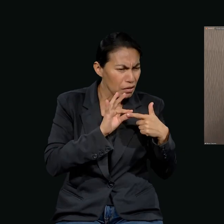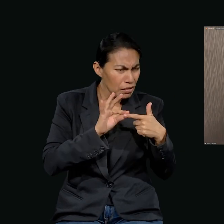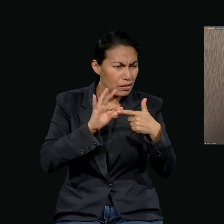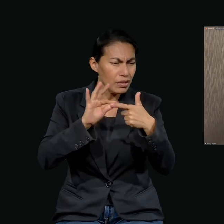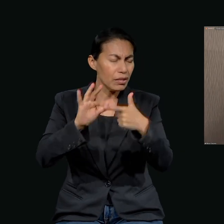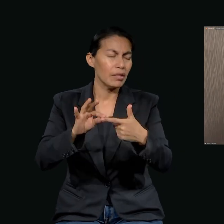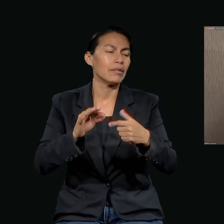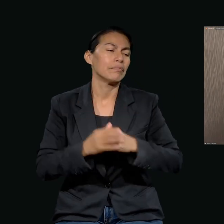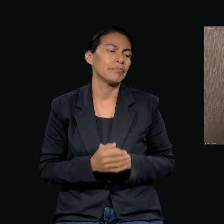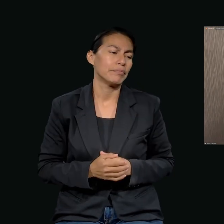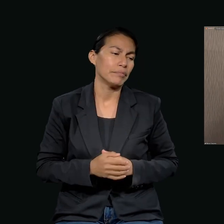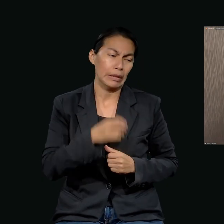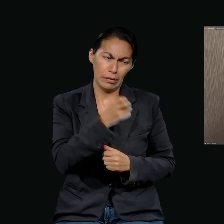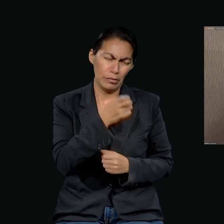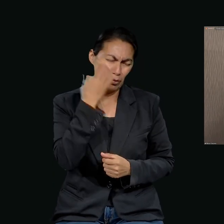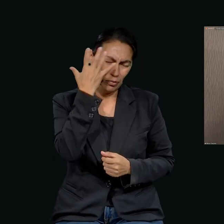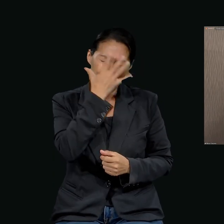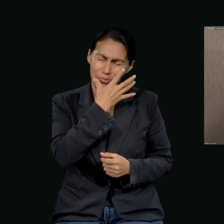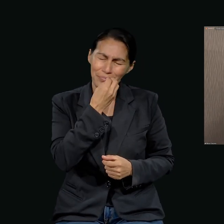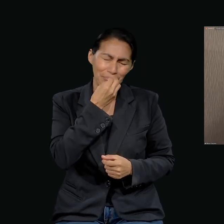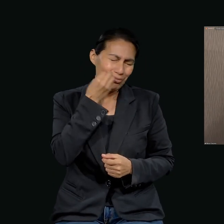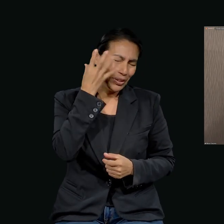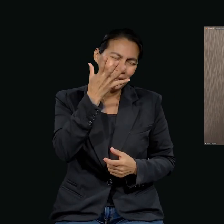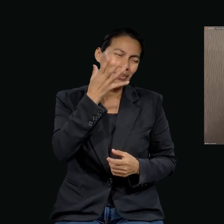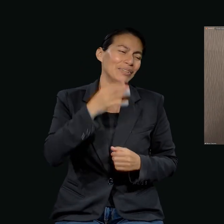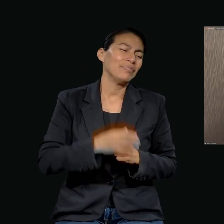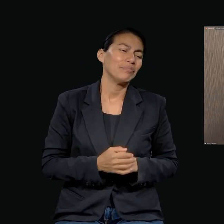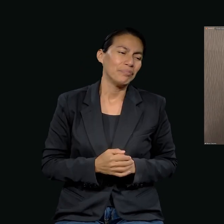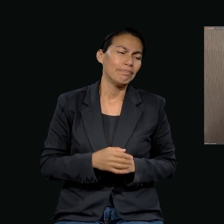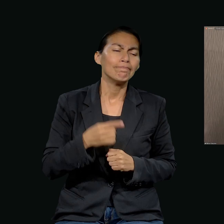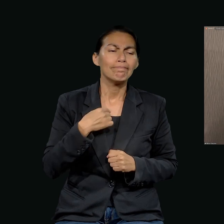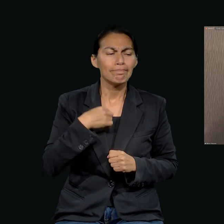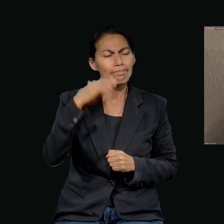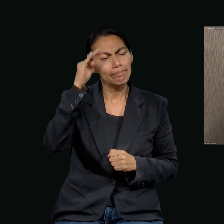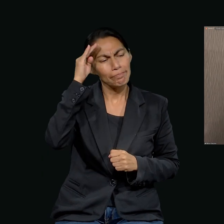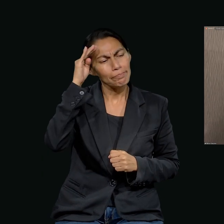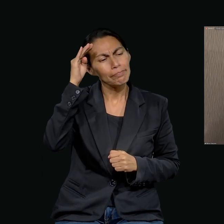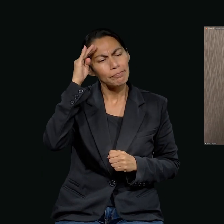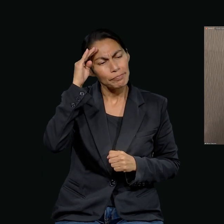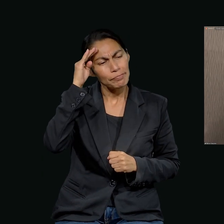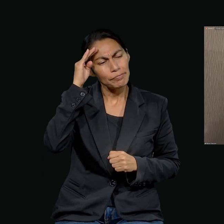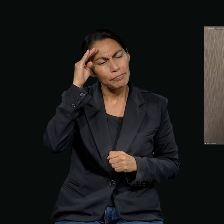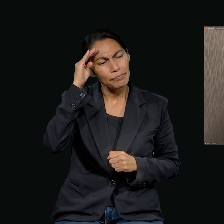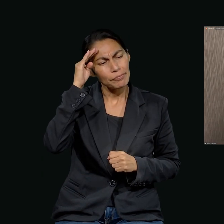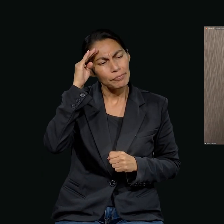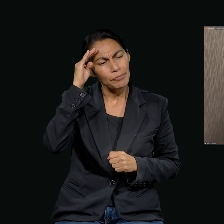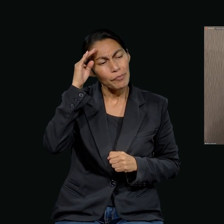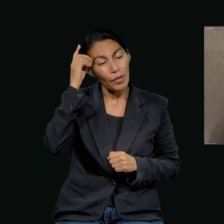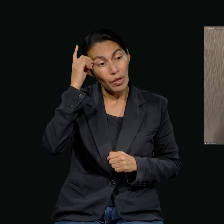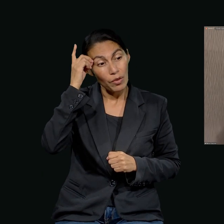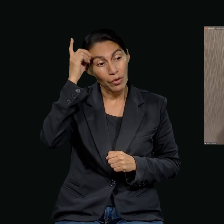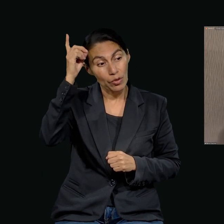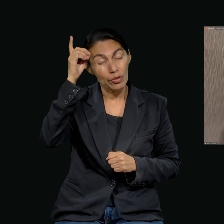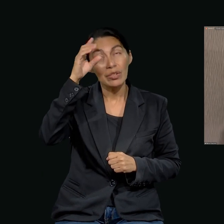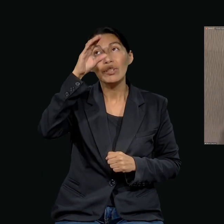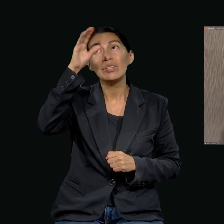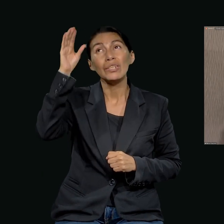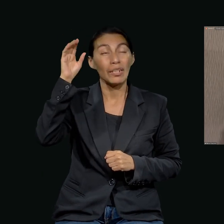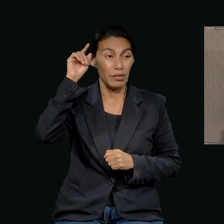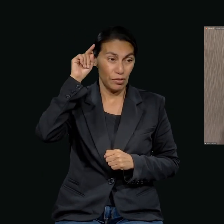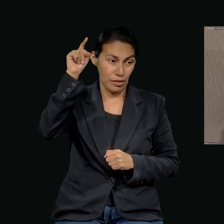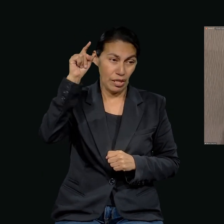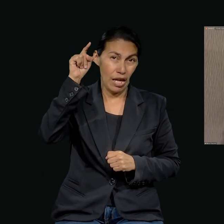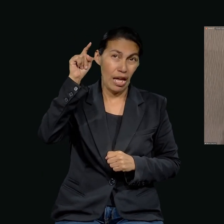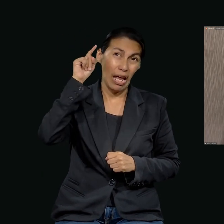de su presencia, de su protección, de su dirección. Esto es maravilloso